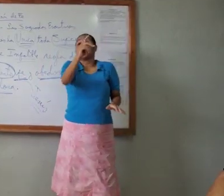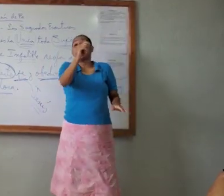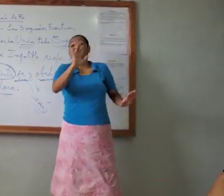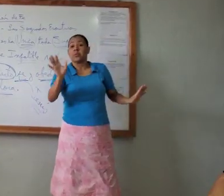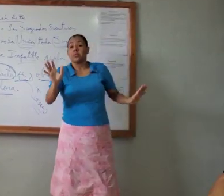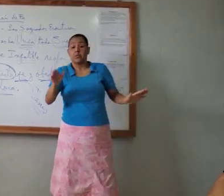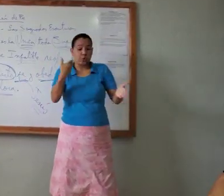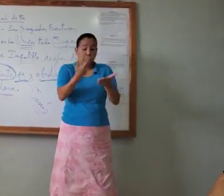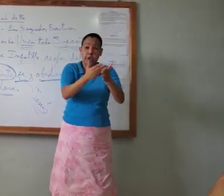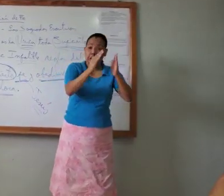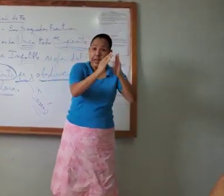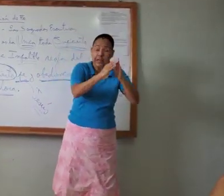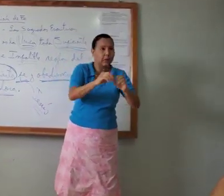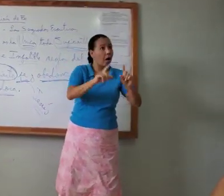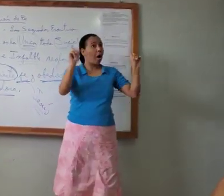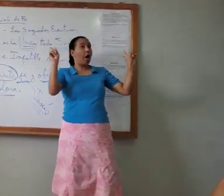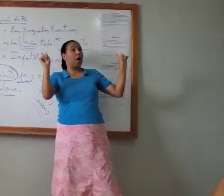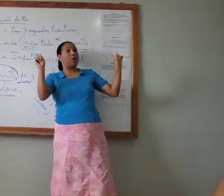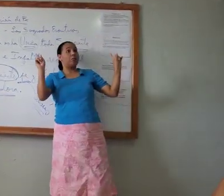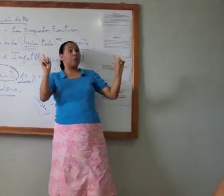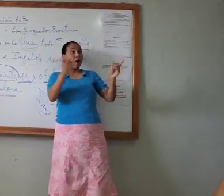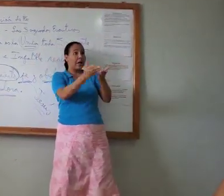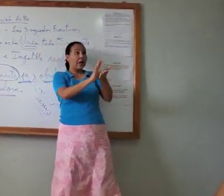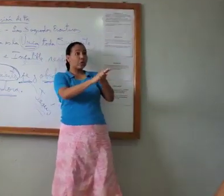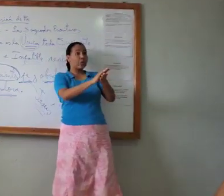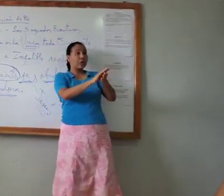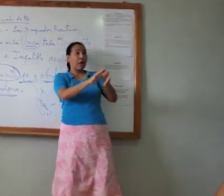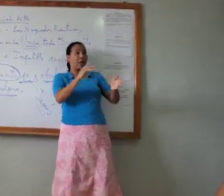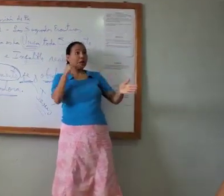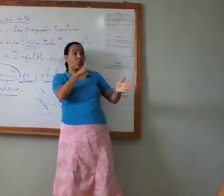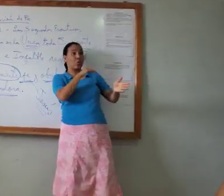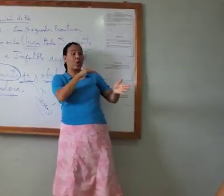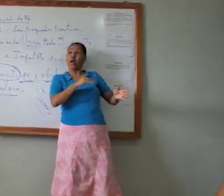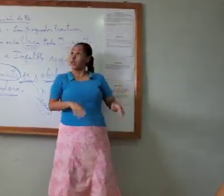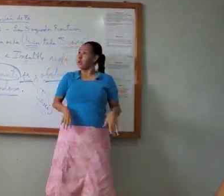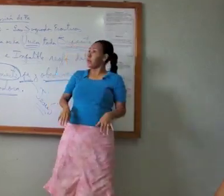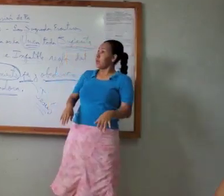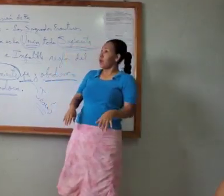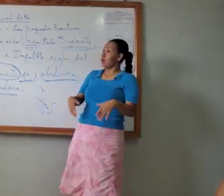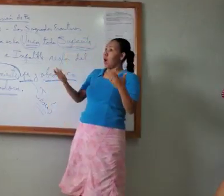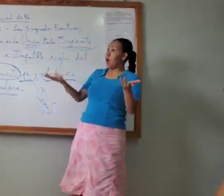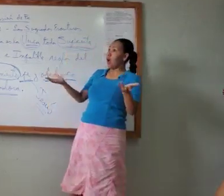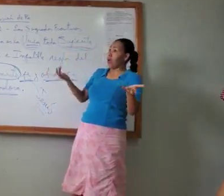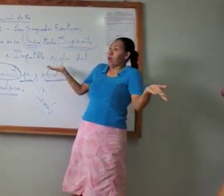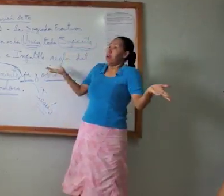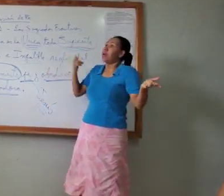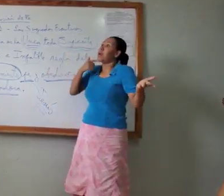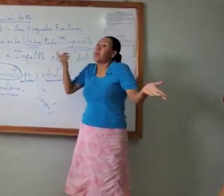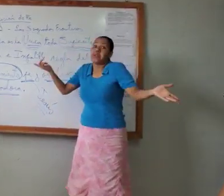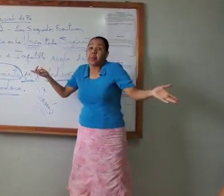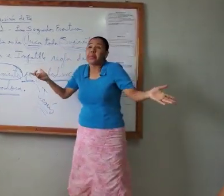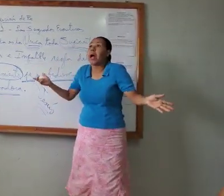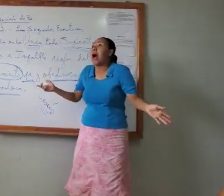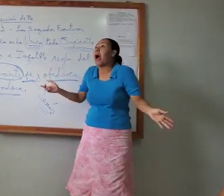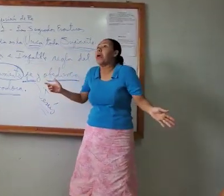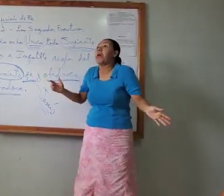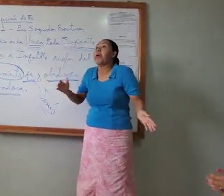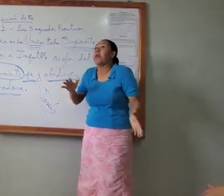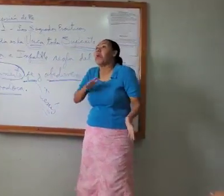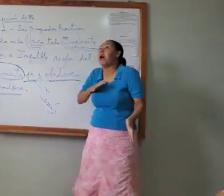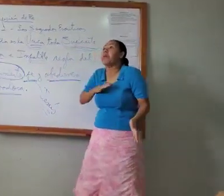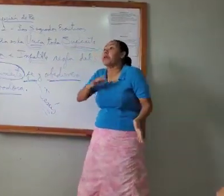se puso la televisión, cuando yo llegué a la casa, y le ¡Ah! y le cocina, está sucia, y ella te mira, y le digo, ¡Ah! ¿Qué pasó? Y dice,